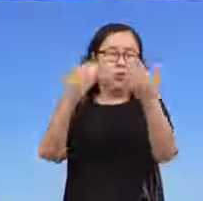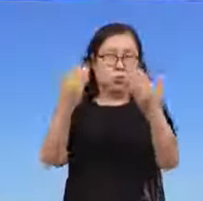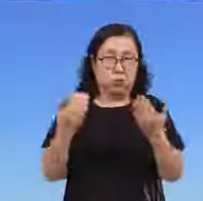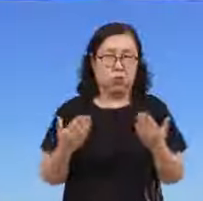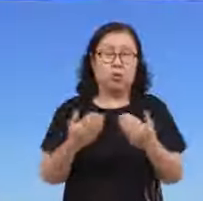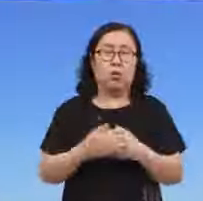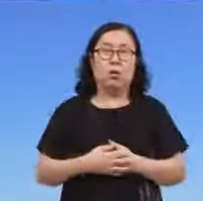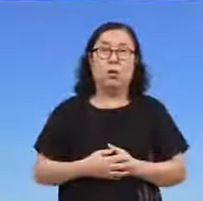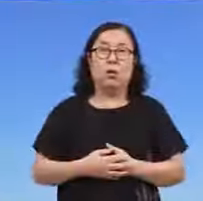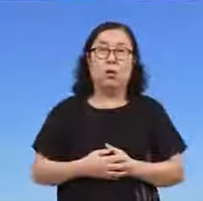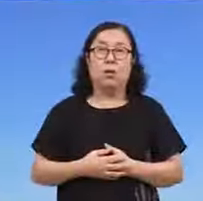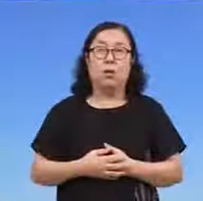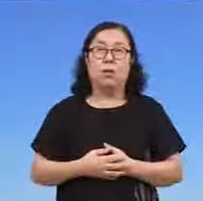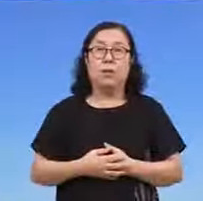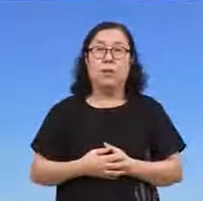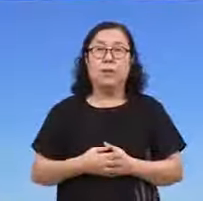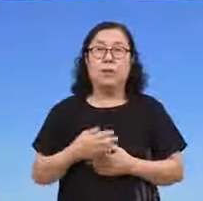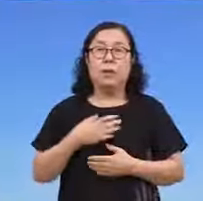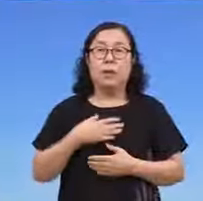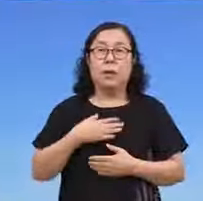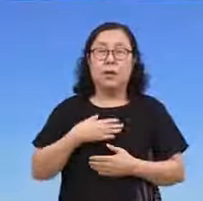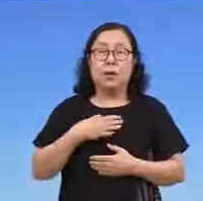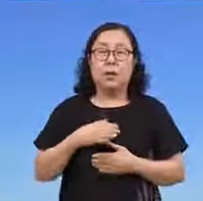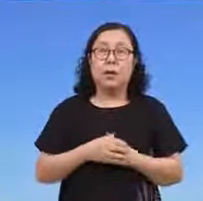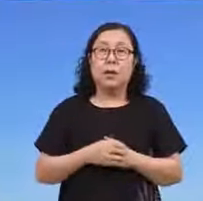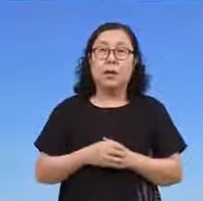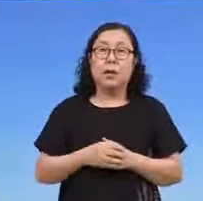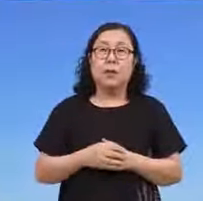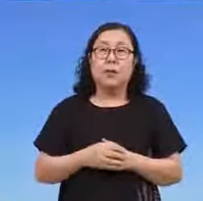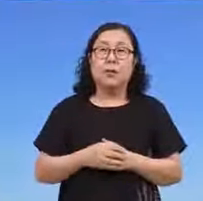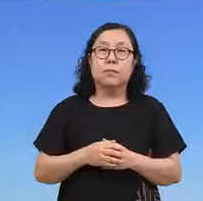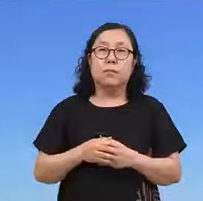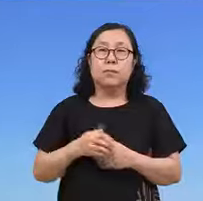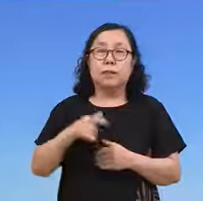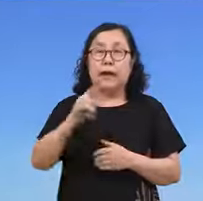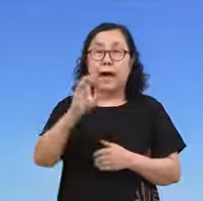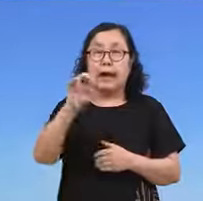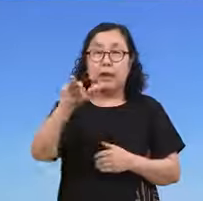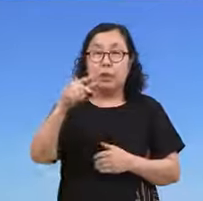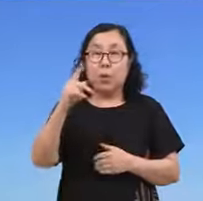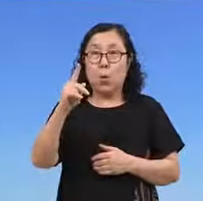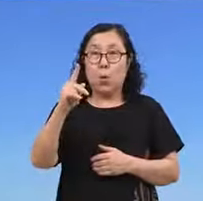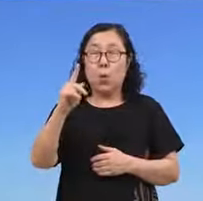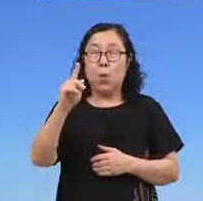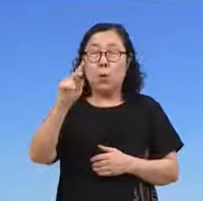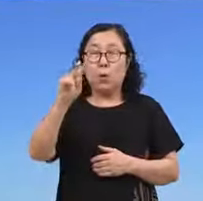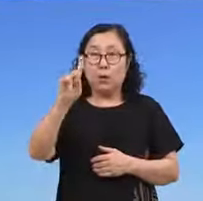여러분, 이 15절을 강조점을 달리한 내용을 다시 한번 보십시오. 화면으로.